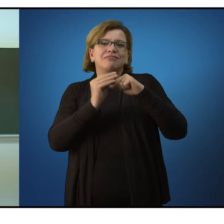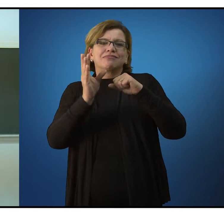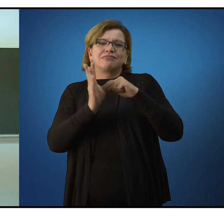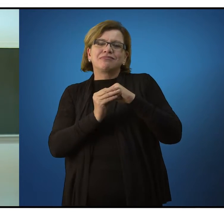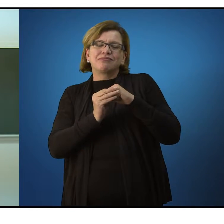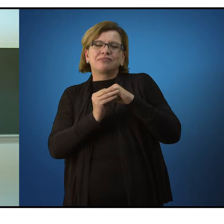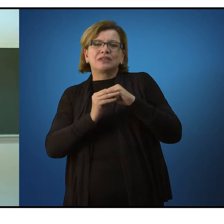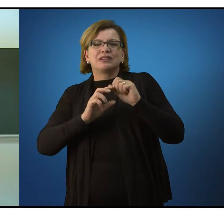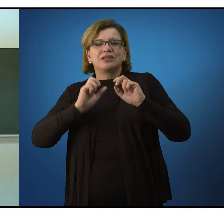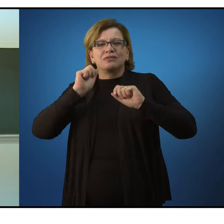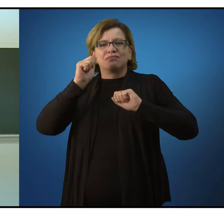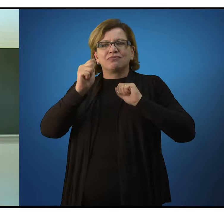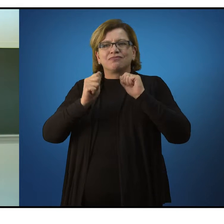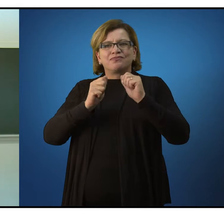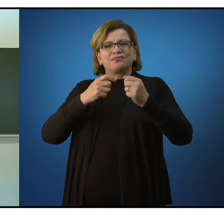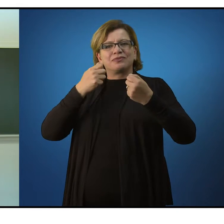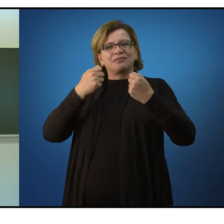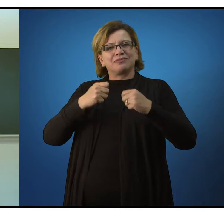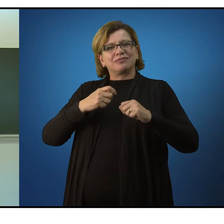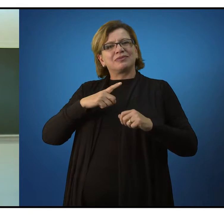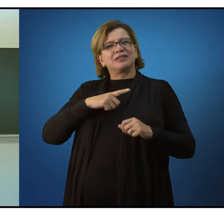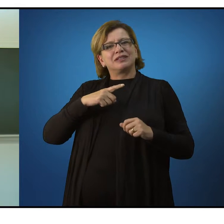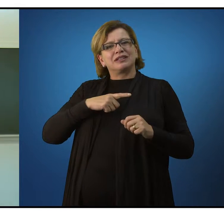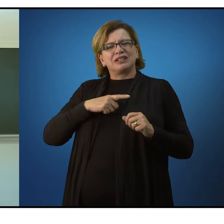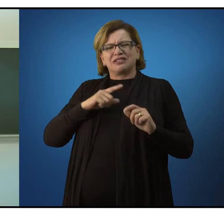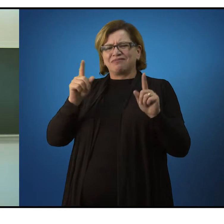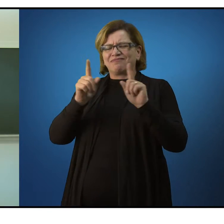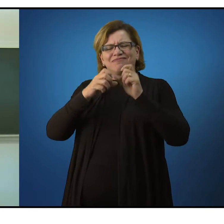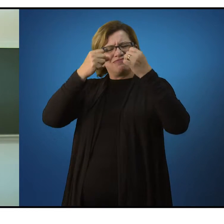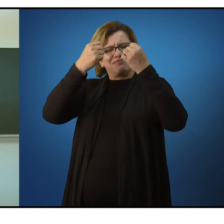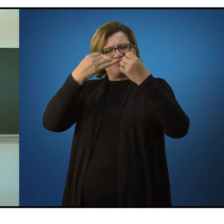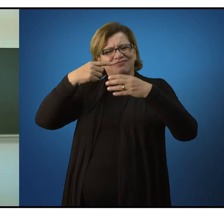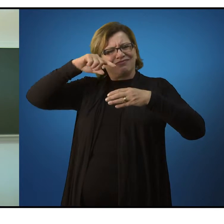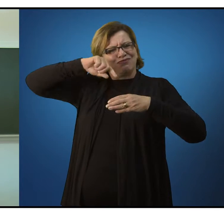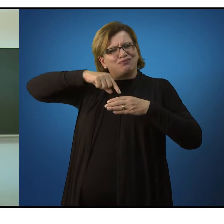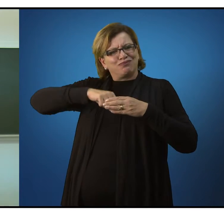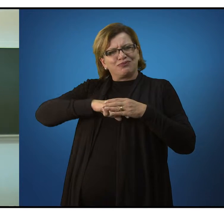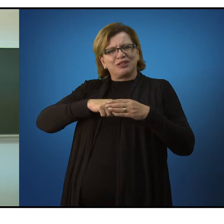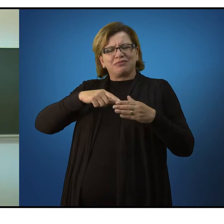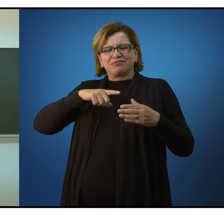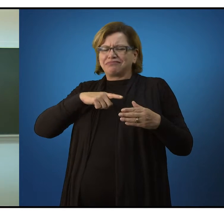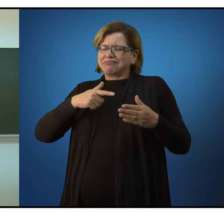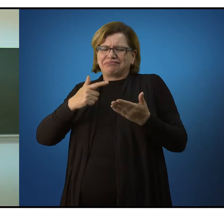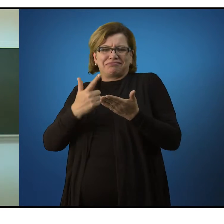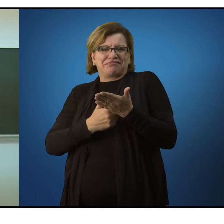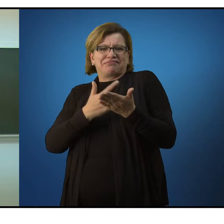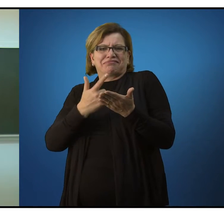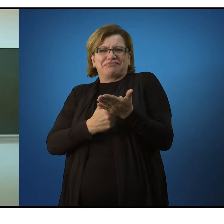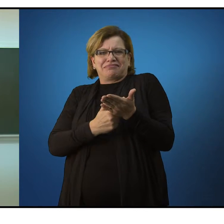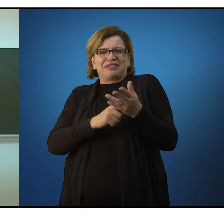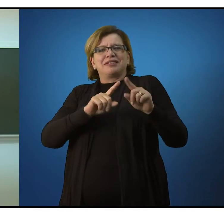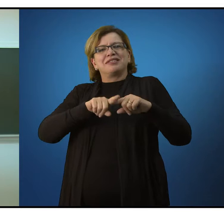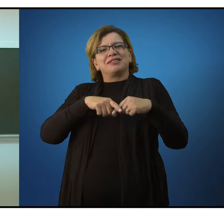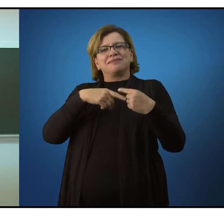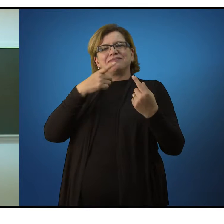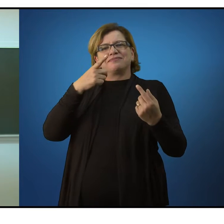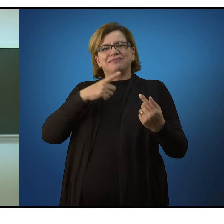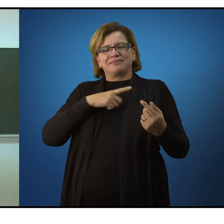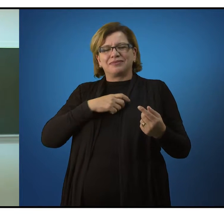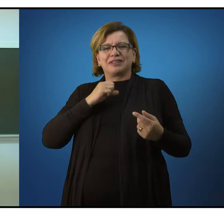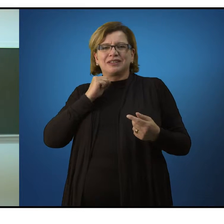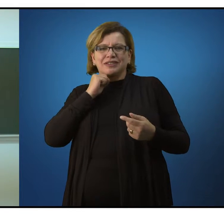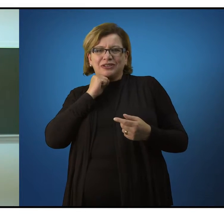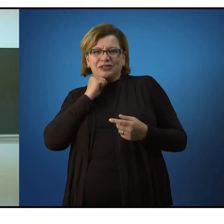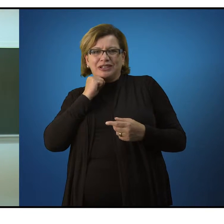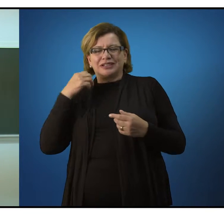dentro disso, nós podemos ter aqui, que eu não vou salientar agora, que não está também no livro didático, mas nós temos o Sócrates,